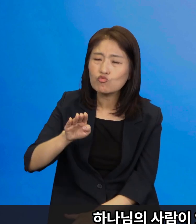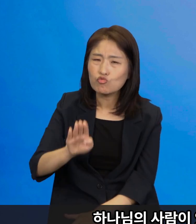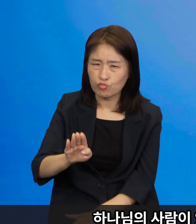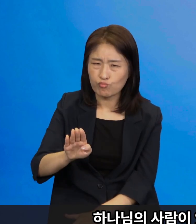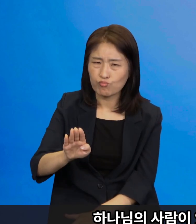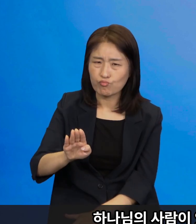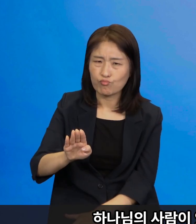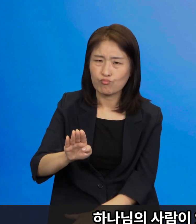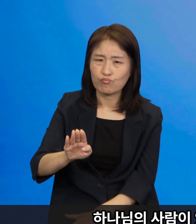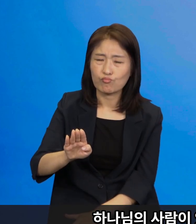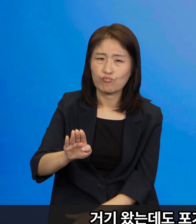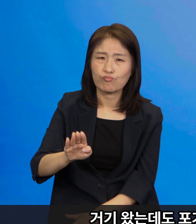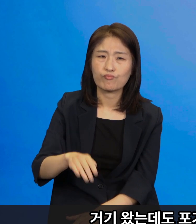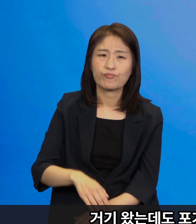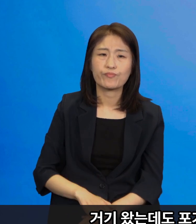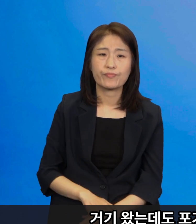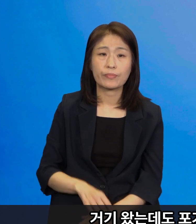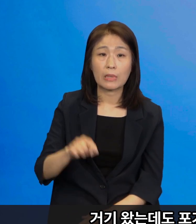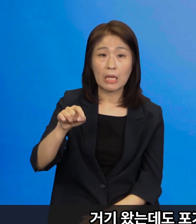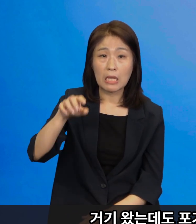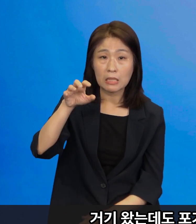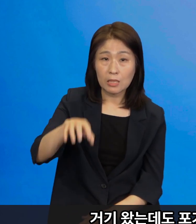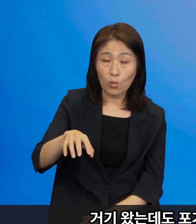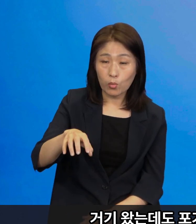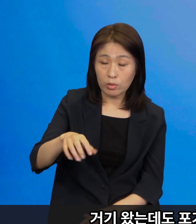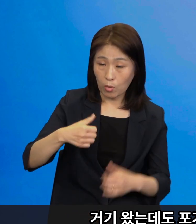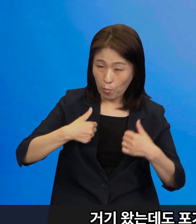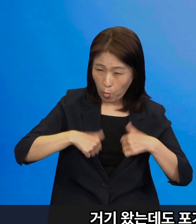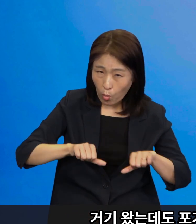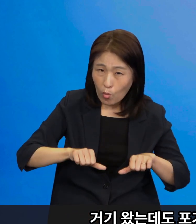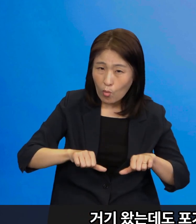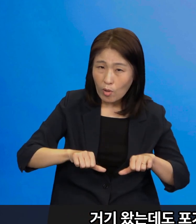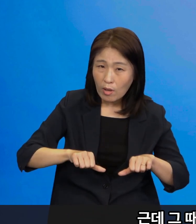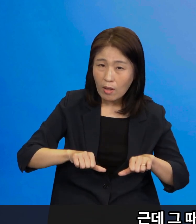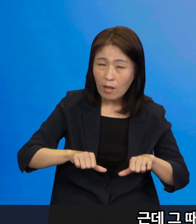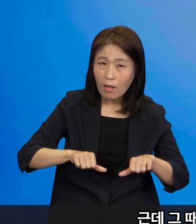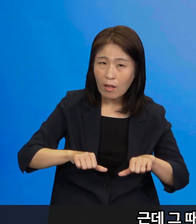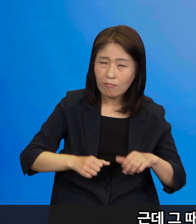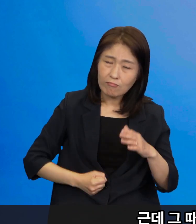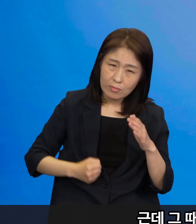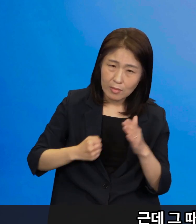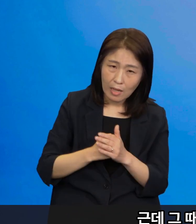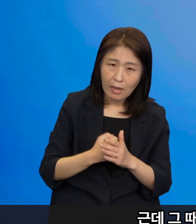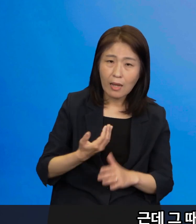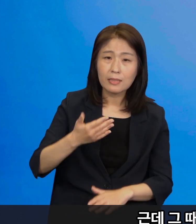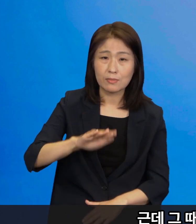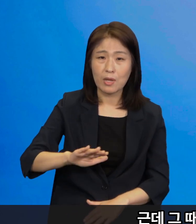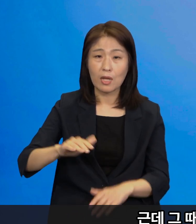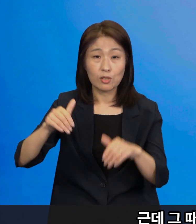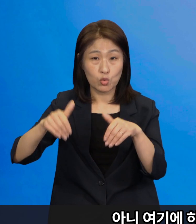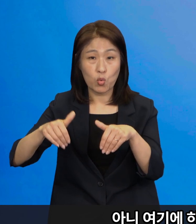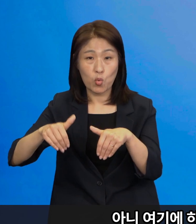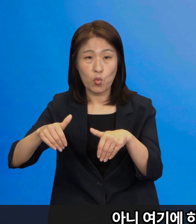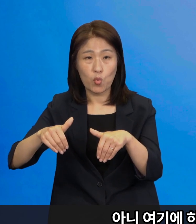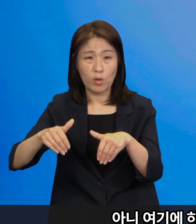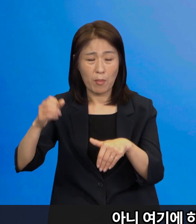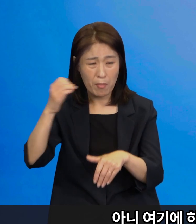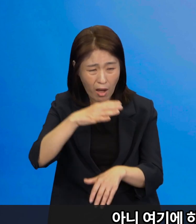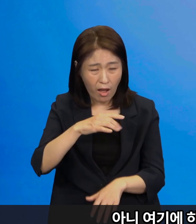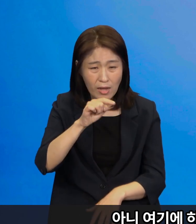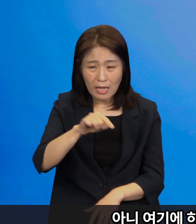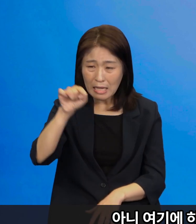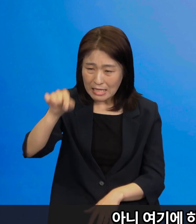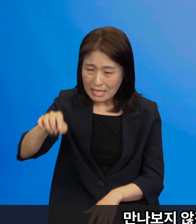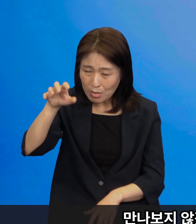겁니다. 거기 왔는데도 포기하라고 했죠. 돌아가라고 했죠. 근데 그때 그 종이 얘기를 하잖아요. 아니 여기에